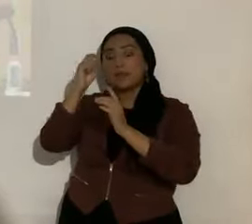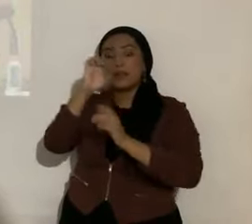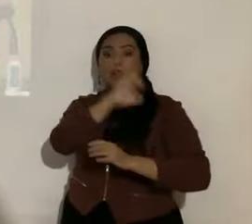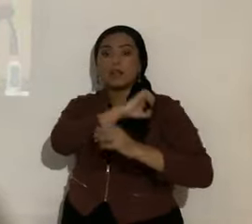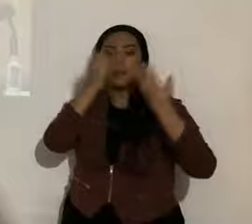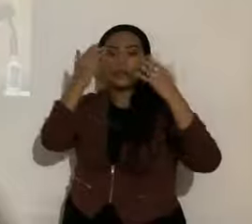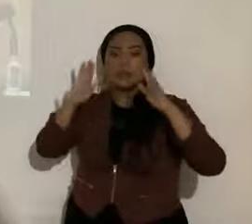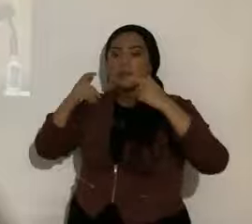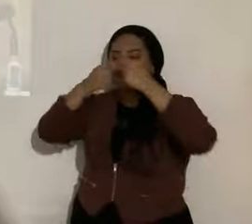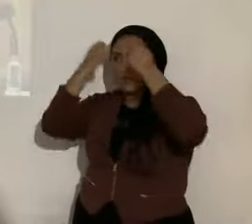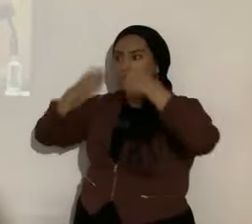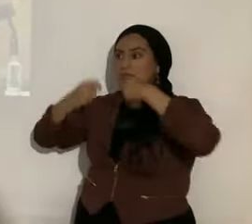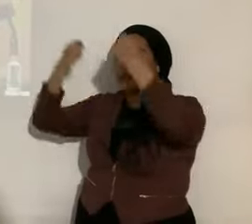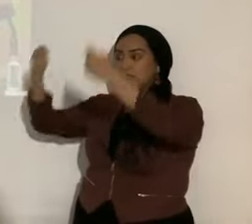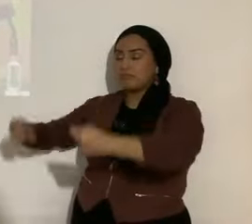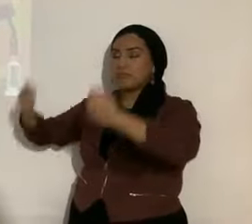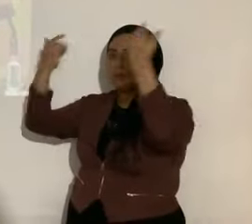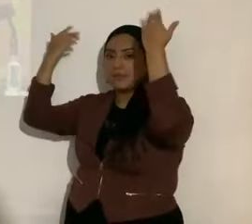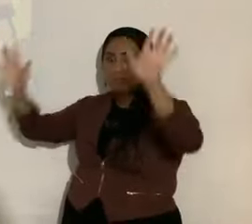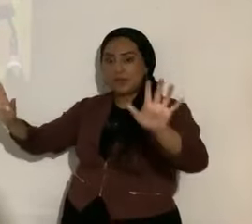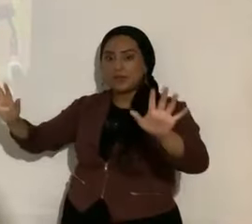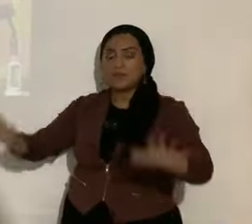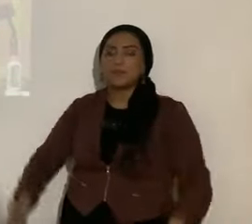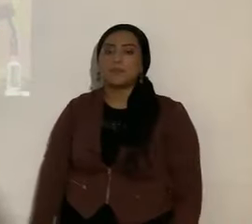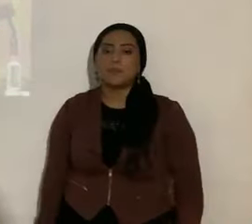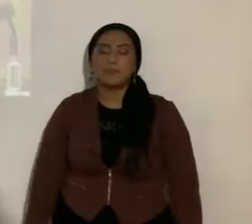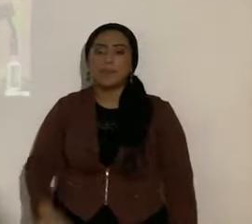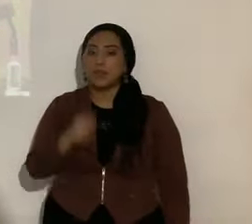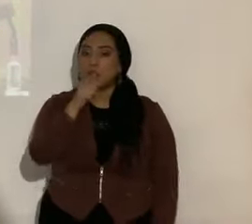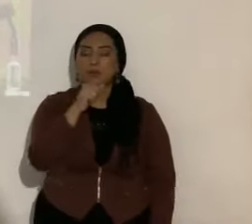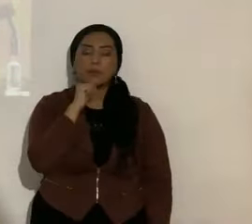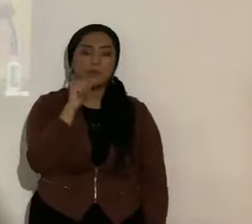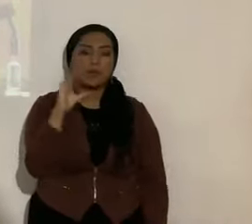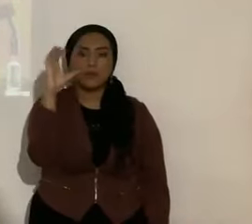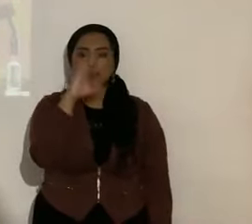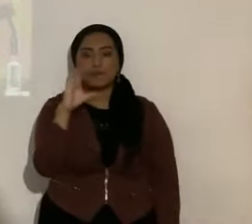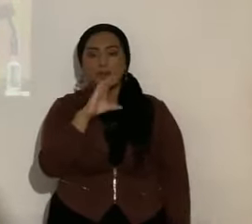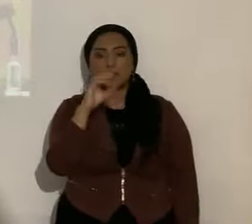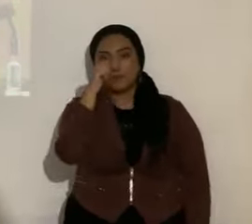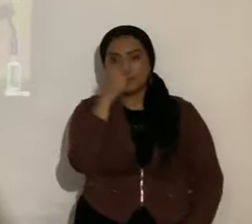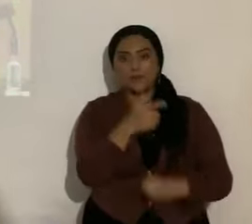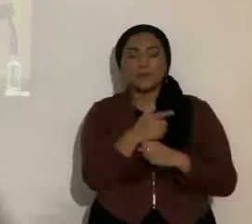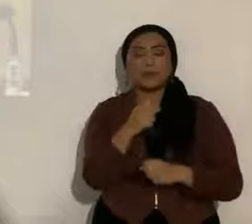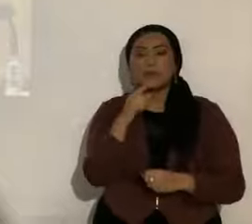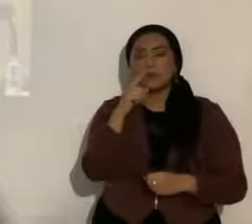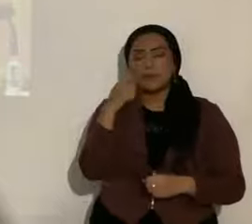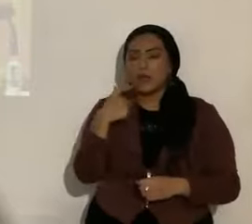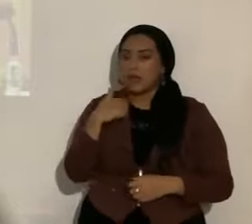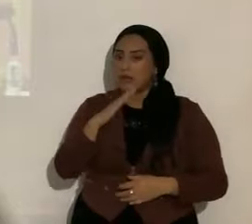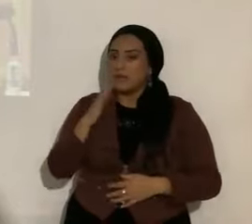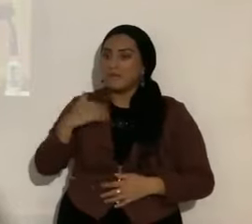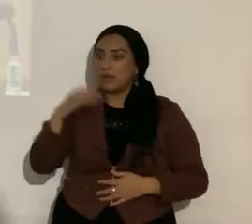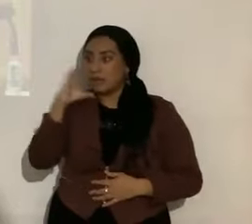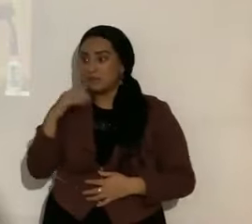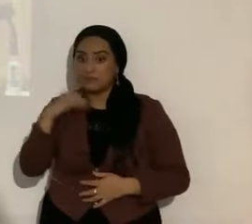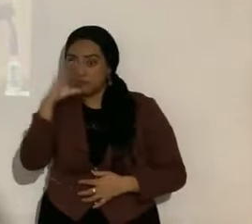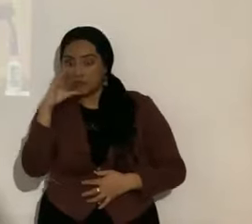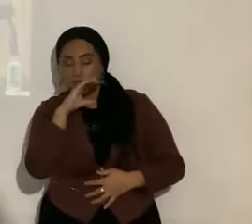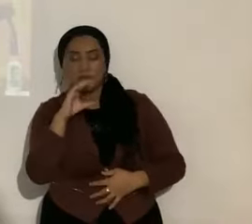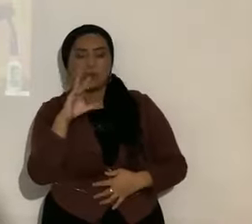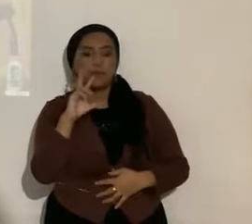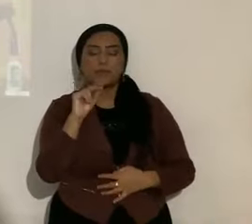ya le había puesto el talit. Ahora, tú no busques, hermano, porque yo nunca también lo busqué ni lo